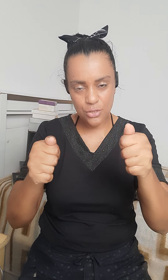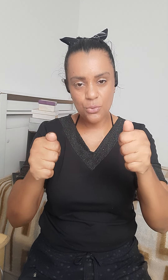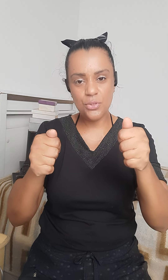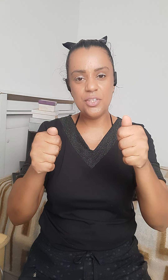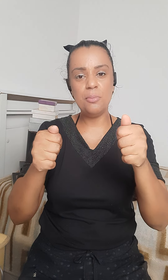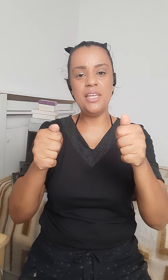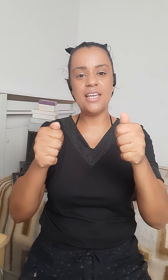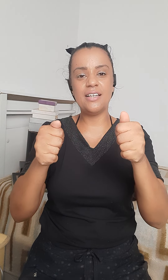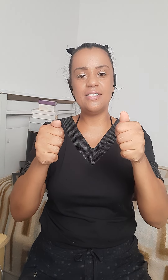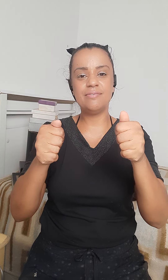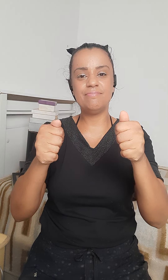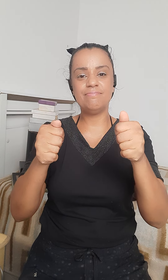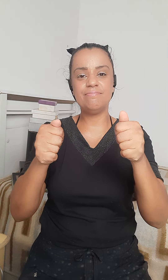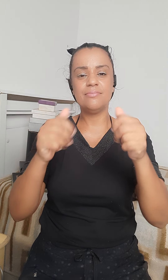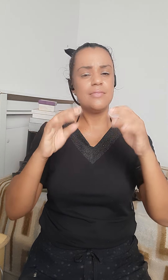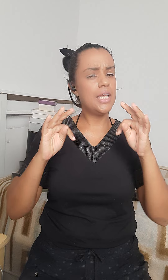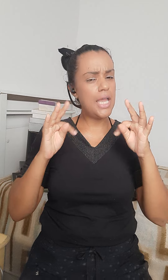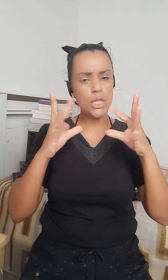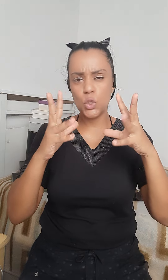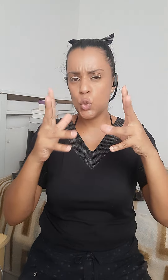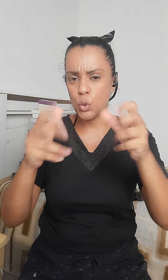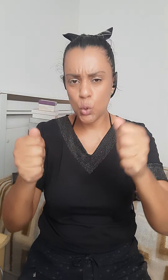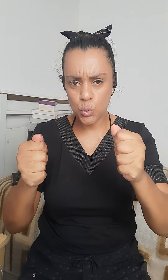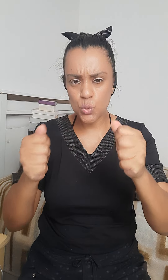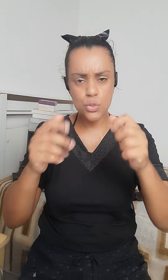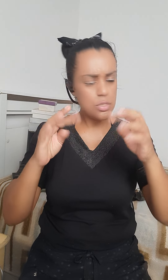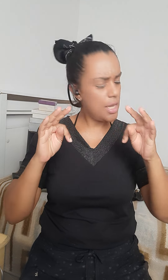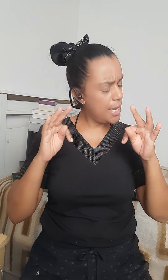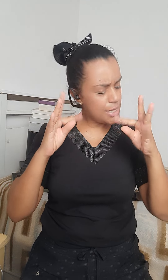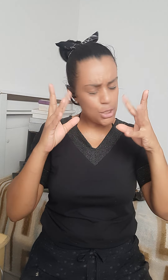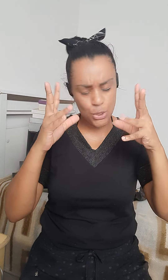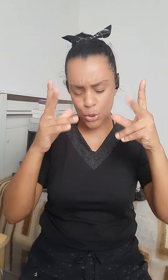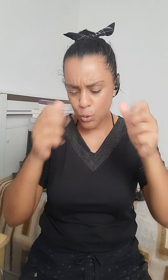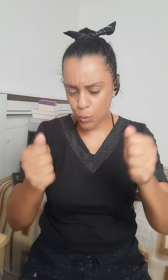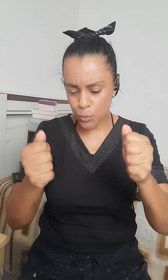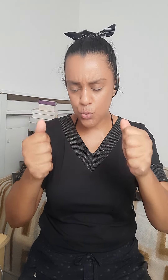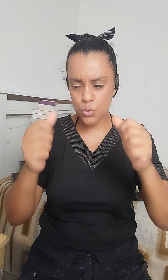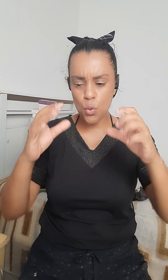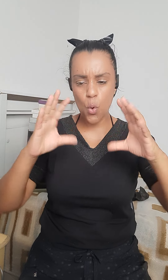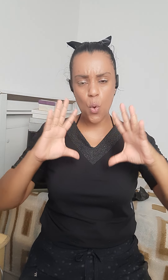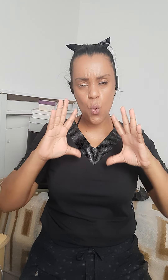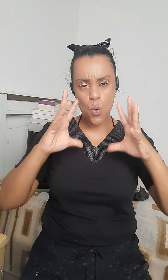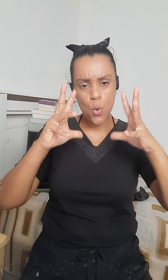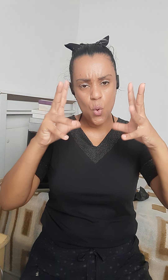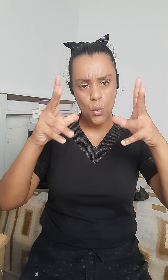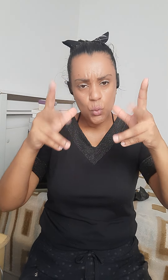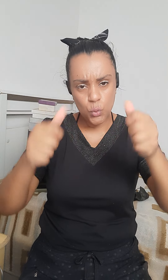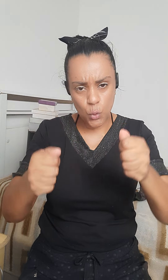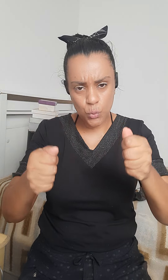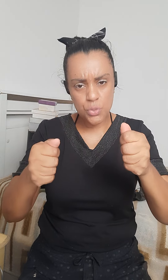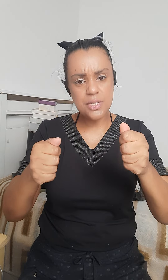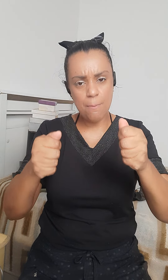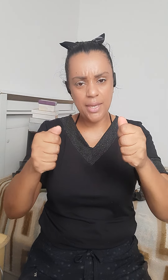tudo, termina em A. É todos. É todos. Ou todos também,